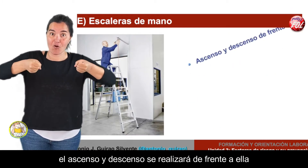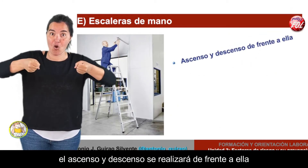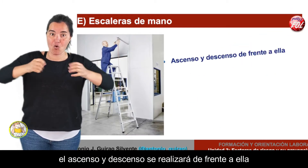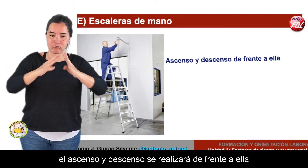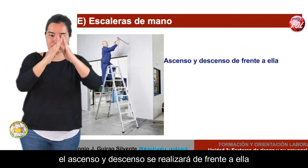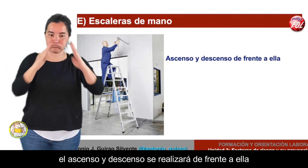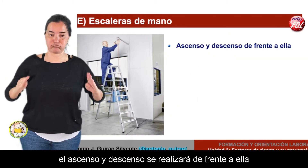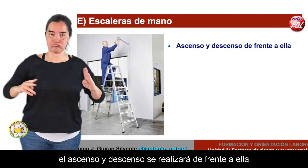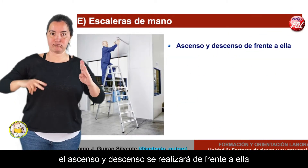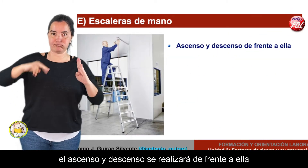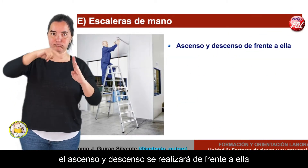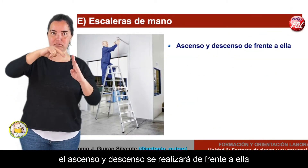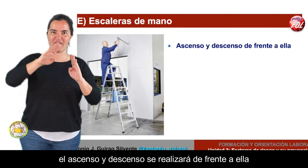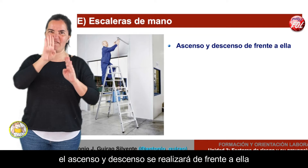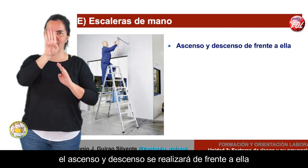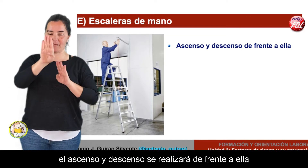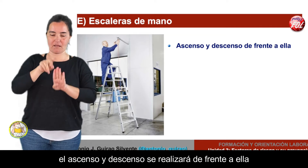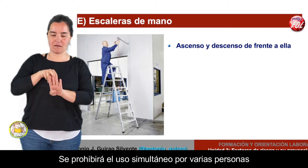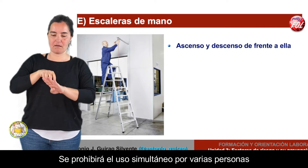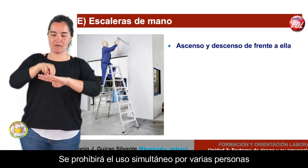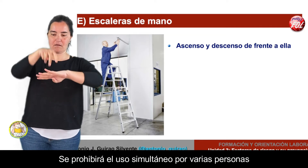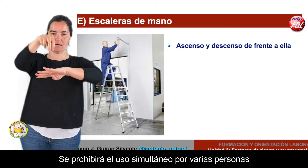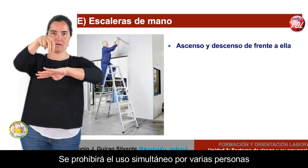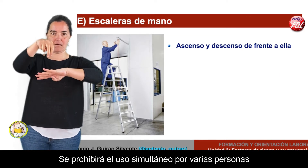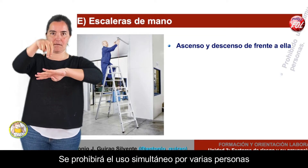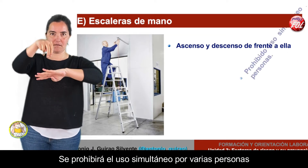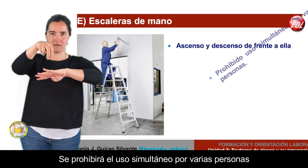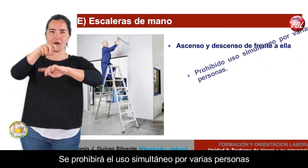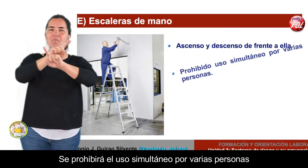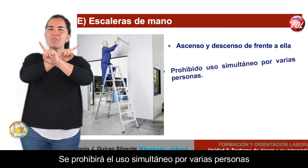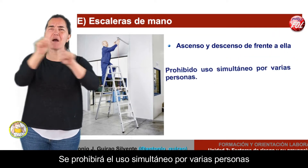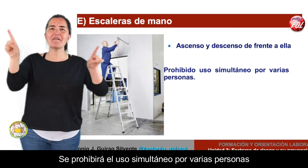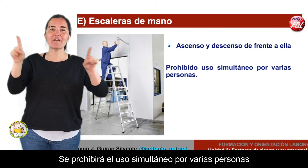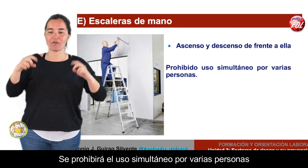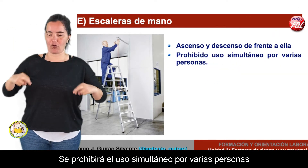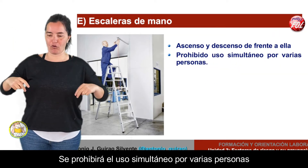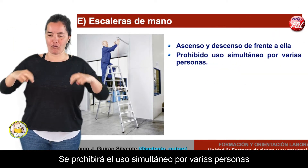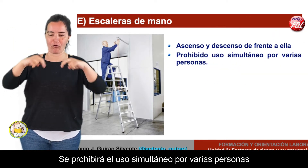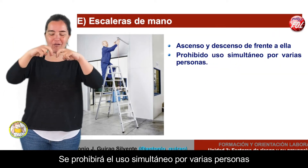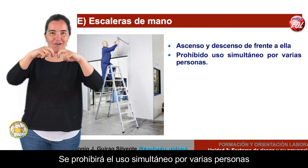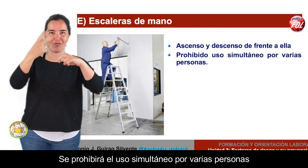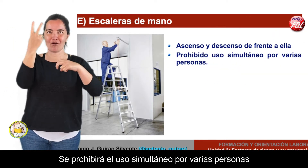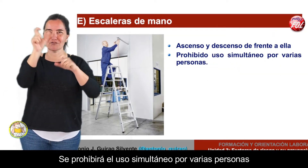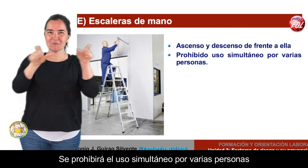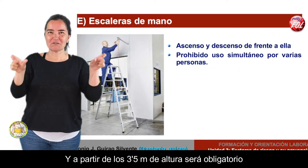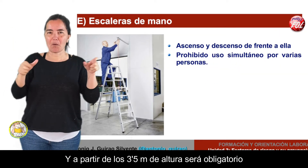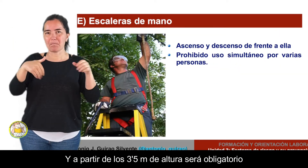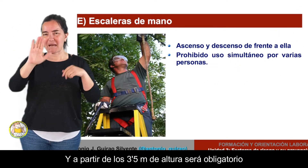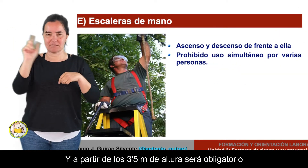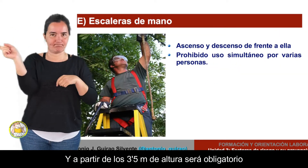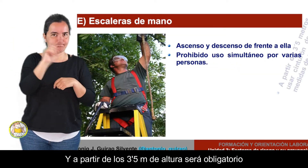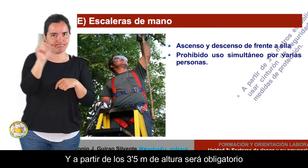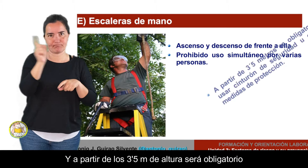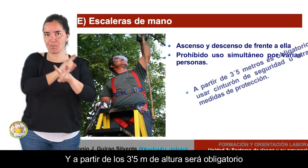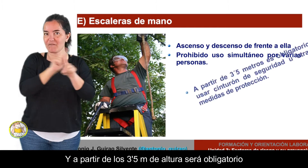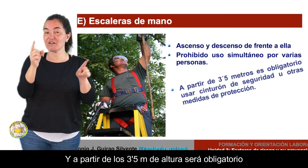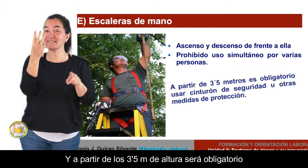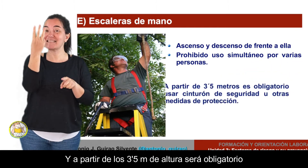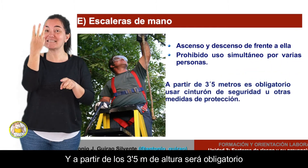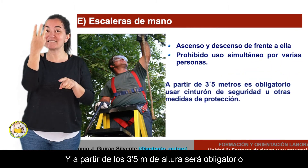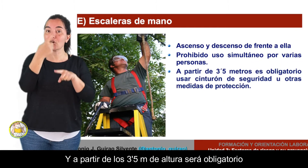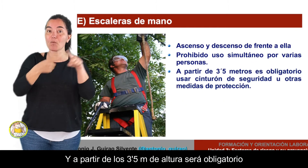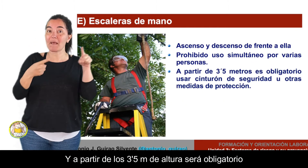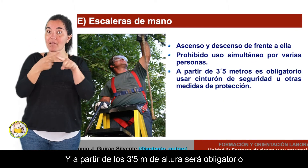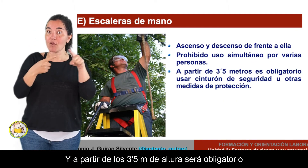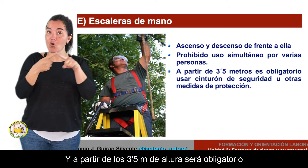ascenso y descenso se realizará de frente a ella. Se prohibirá el uso simultáneo por varias personas y a partir de los 3,5